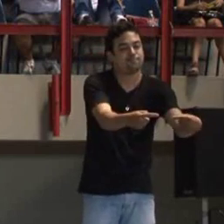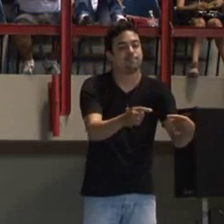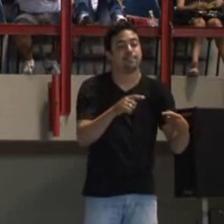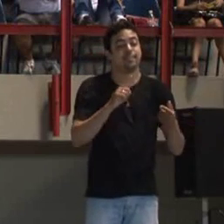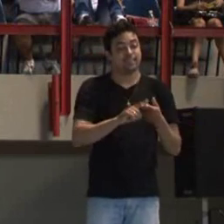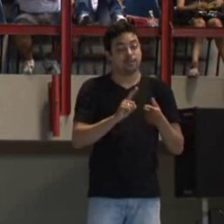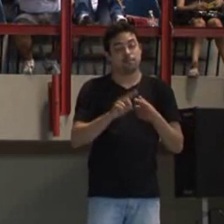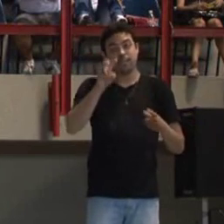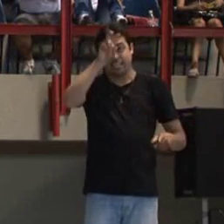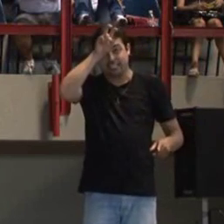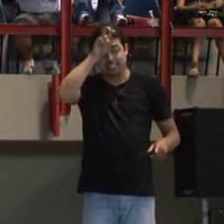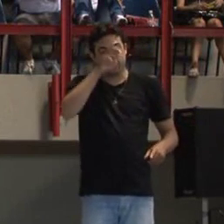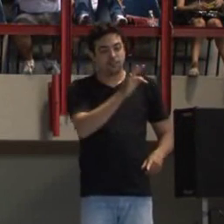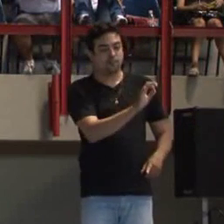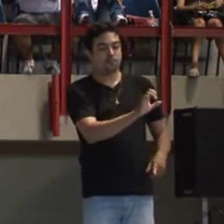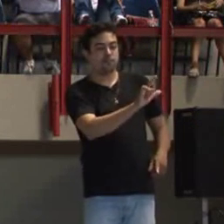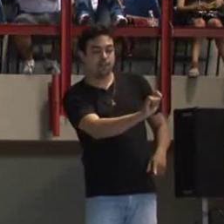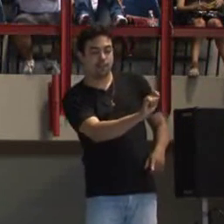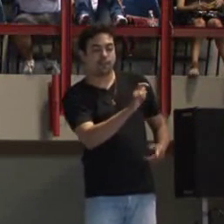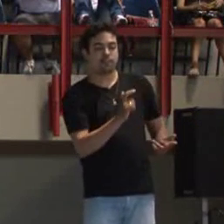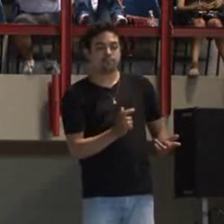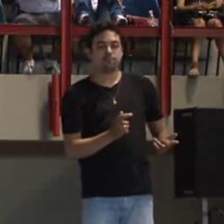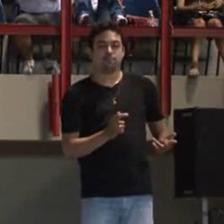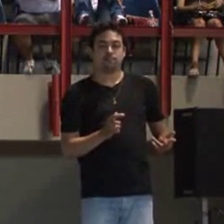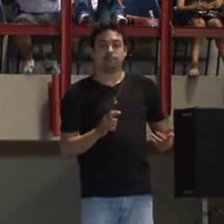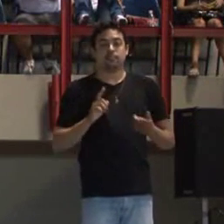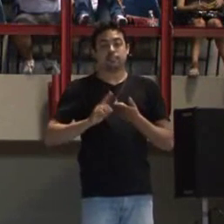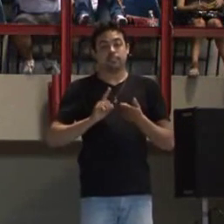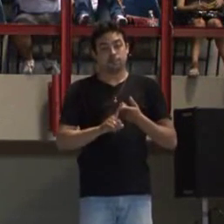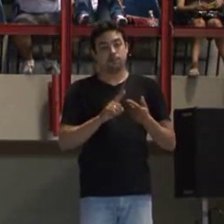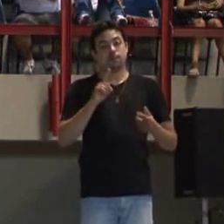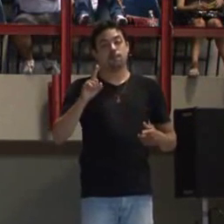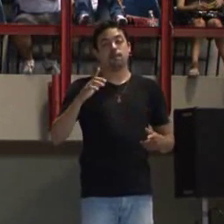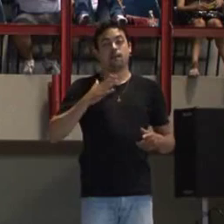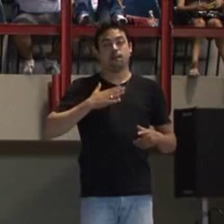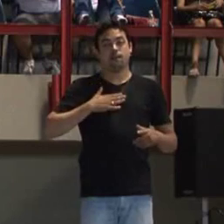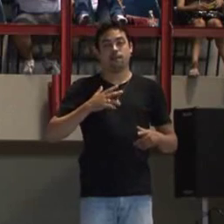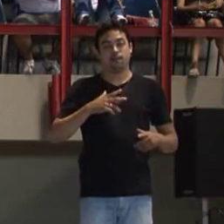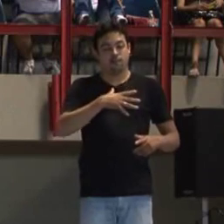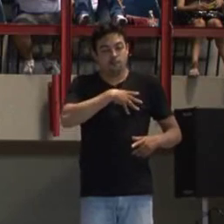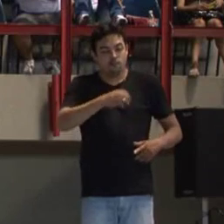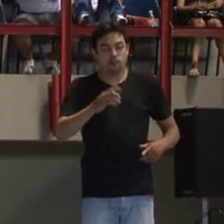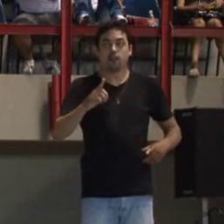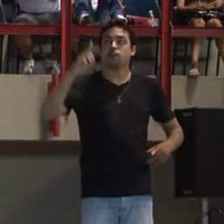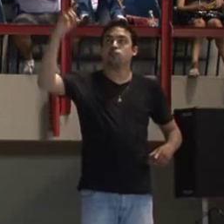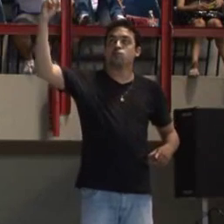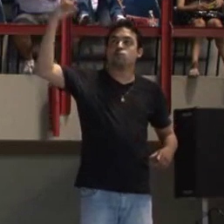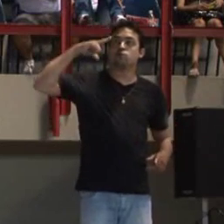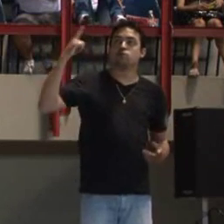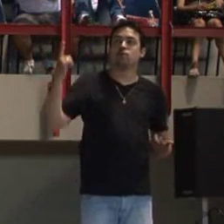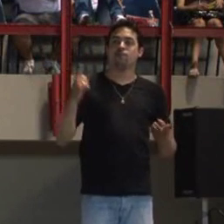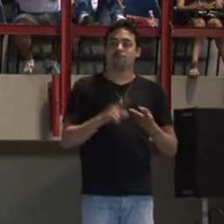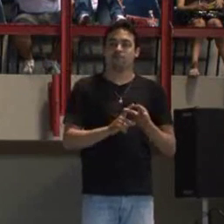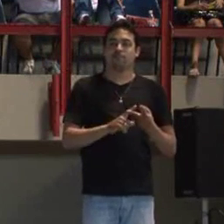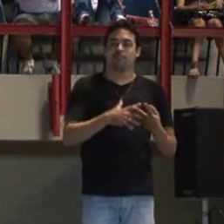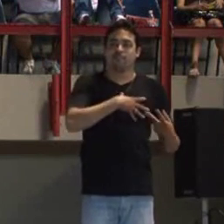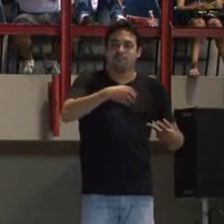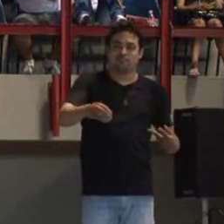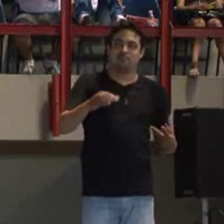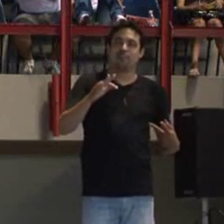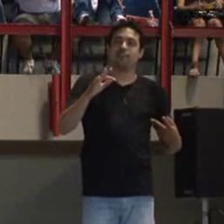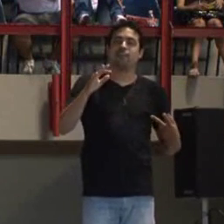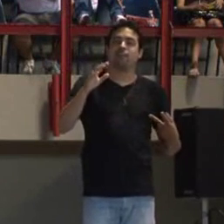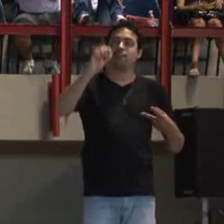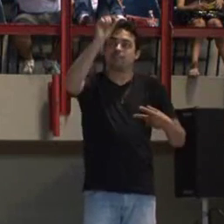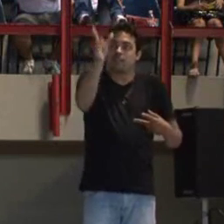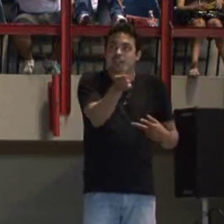ele é um fela. Ele é um filho de quem? Ele é o filho dos deuses. Vai, fela do sol. Aí o fela da lua,